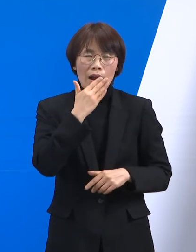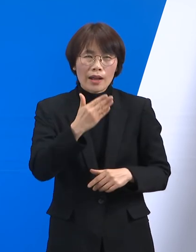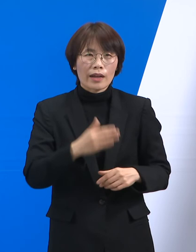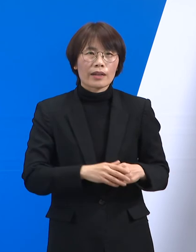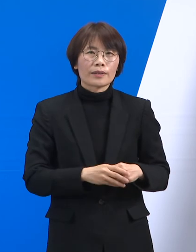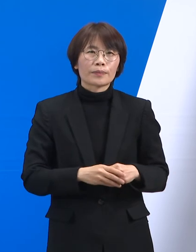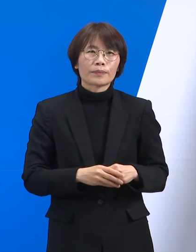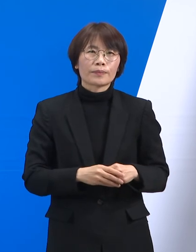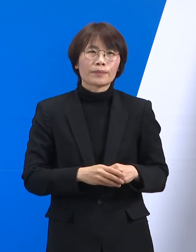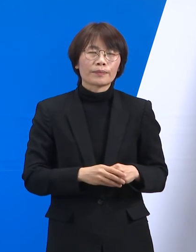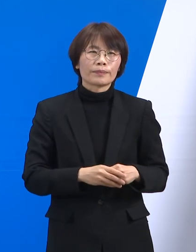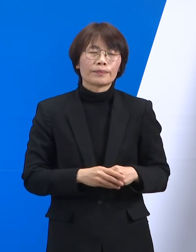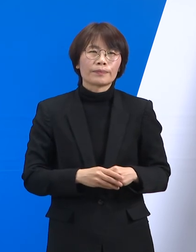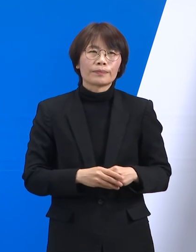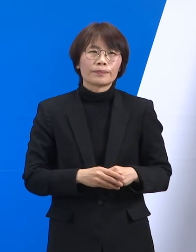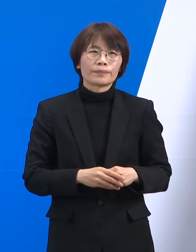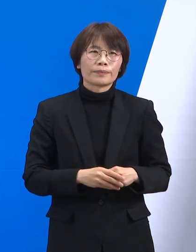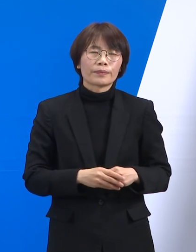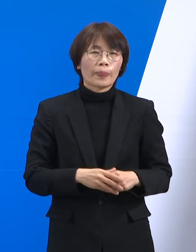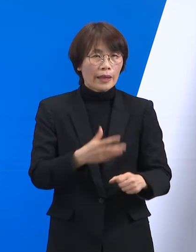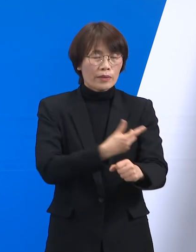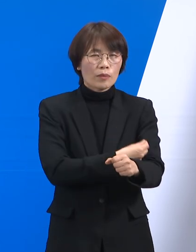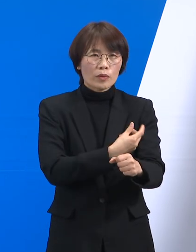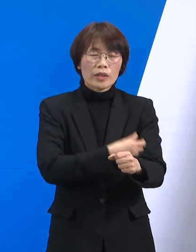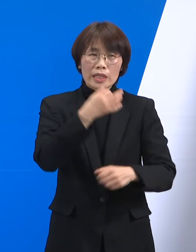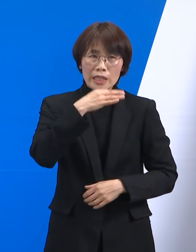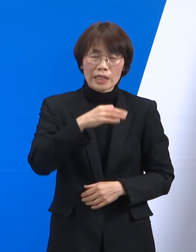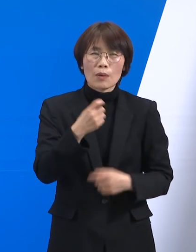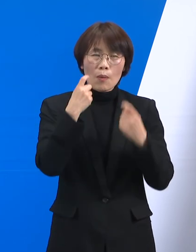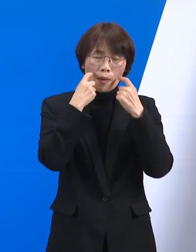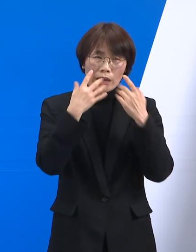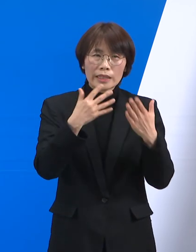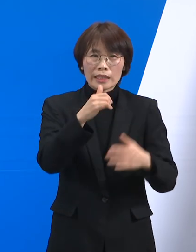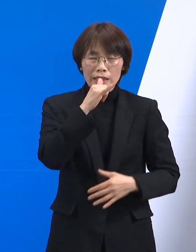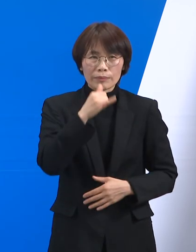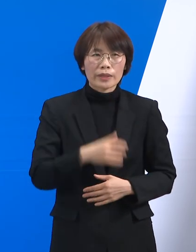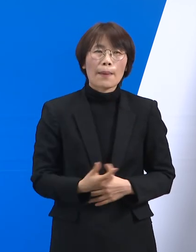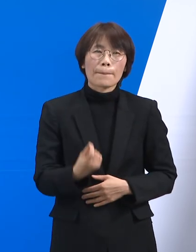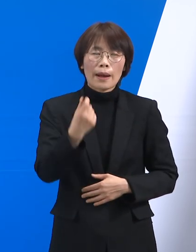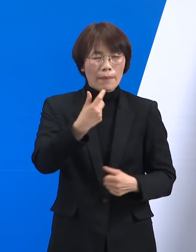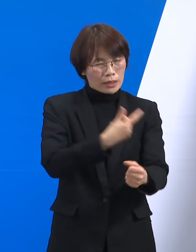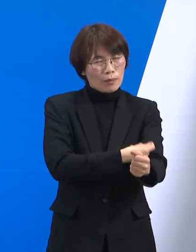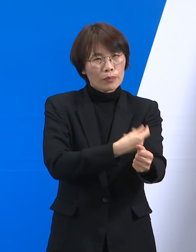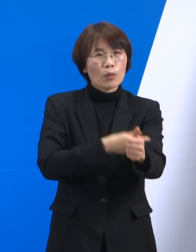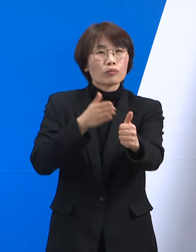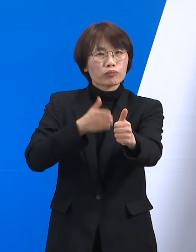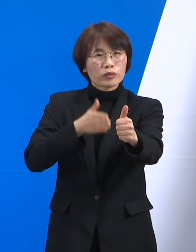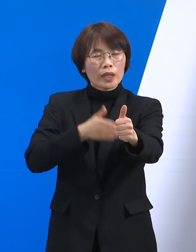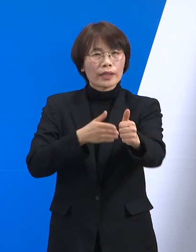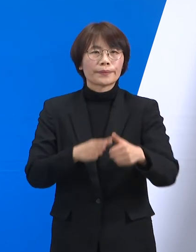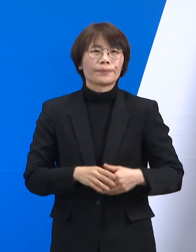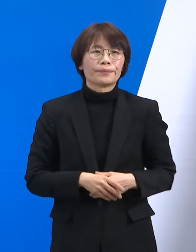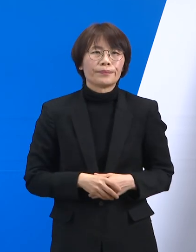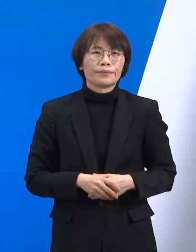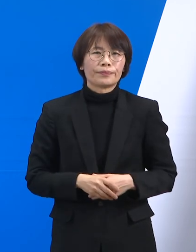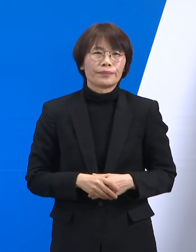접종으로 얻는 이익이 분명합니다. 아직 접종에 참여하지 않은 분들은 빠른 시일 내에 참여하시기를